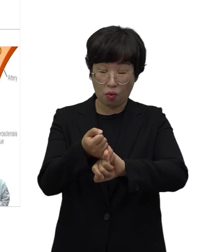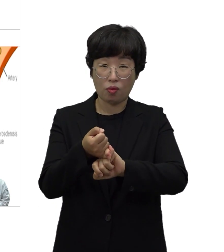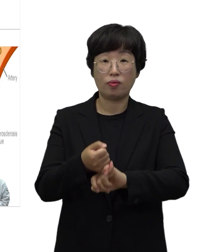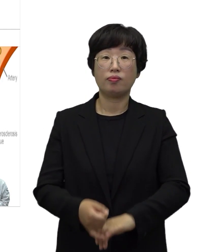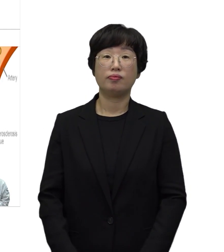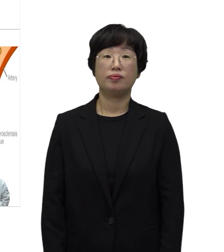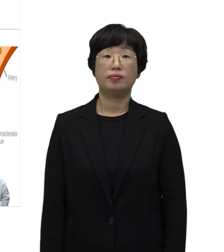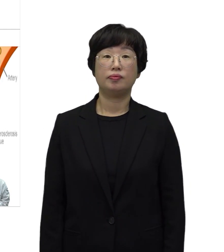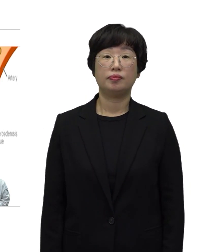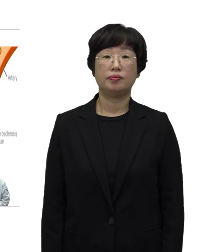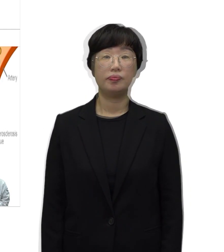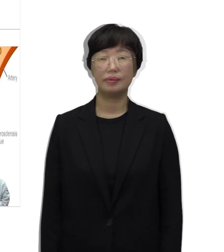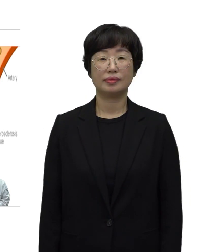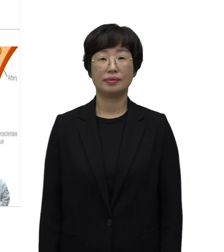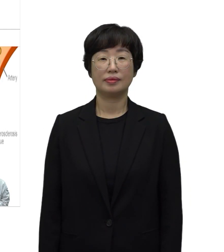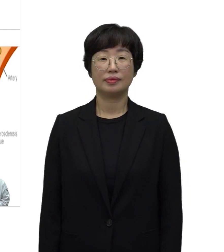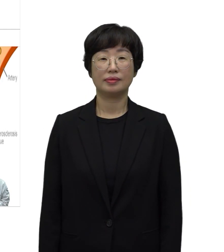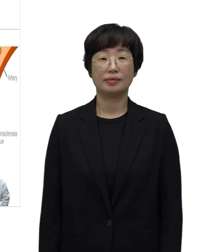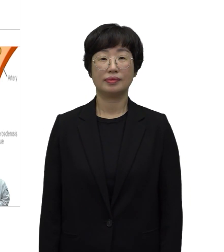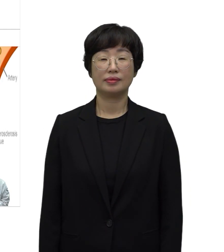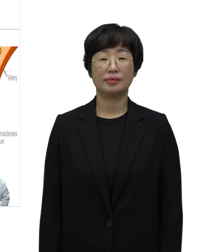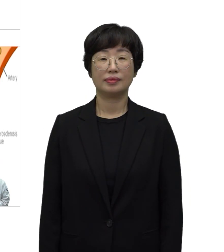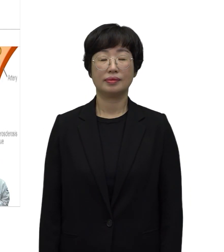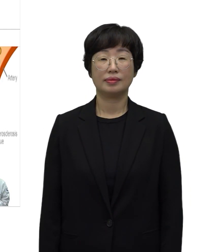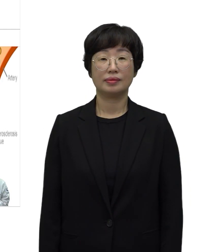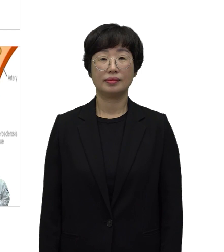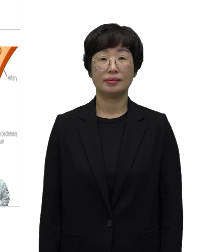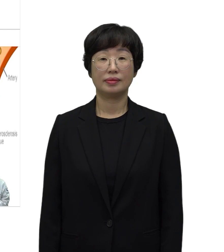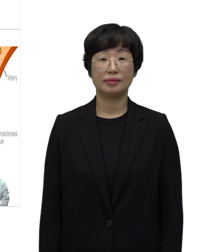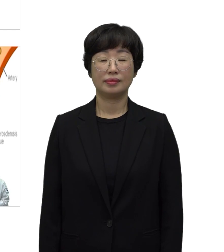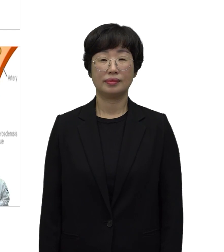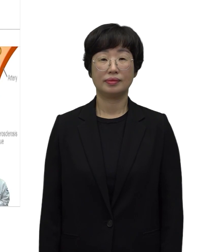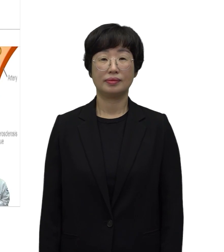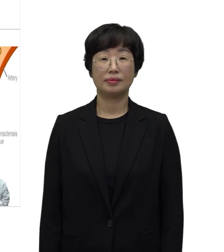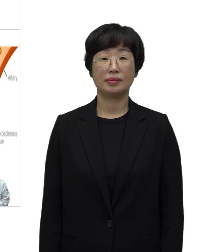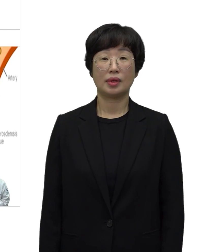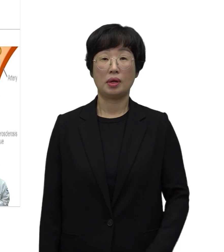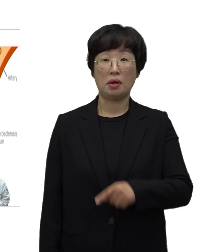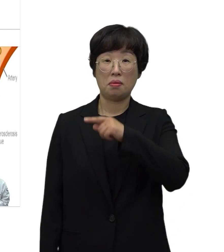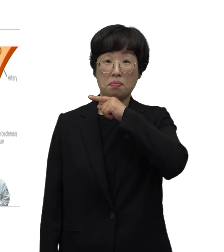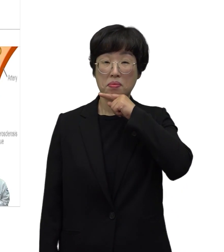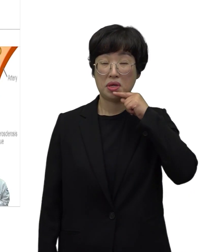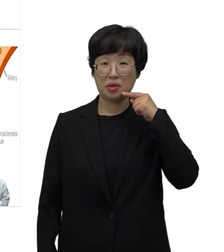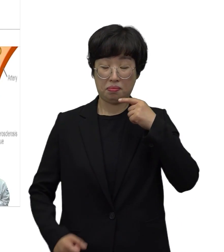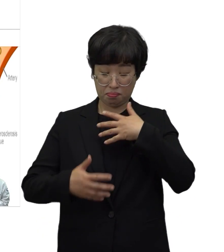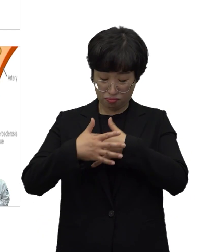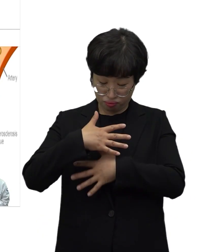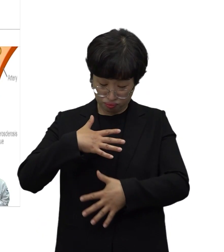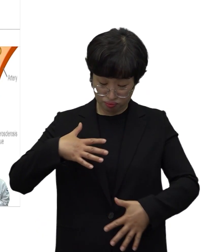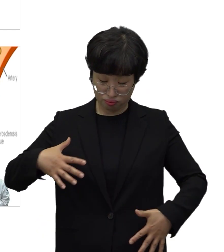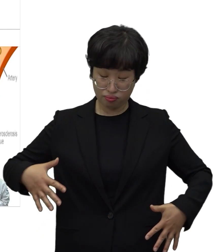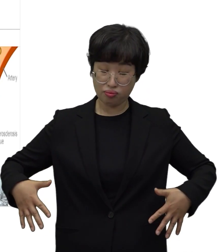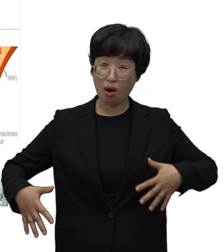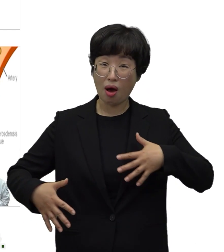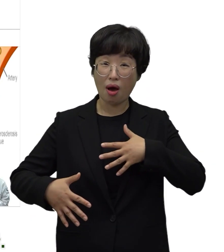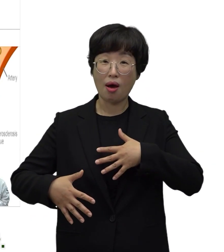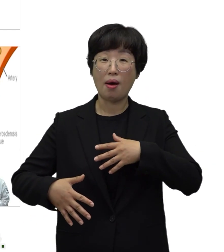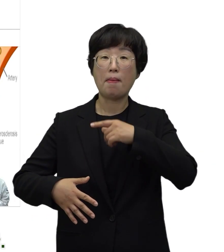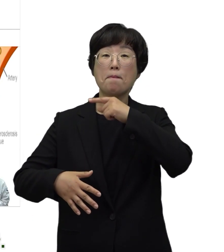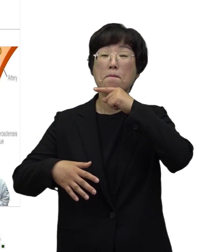이상지질혈증입니다. 콜레스테롤과 중성지방이 이렇게 높은 수치를 보일